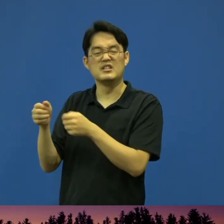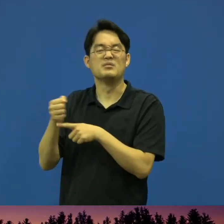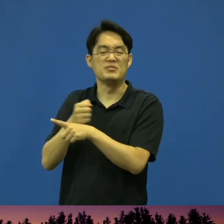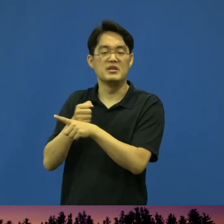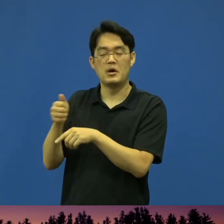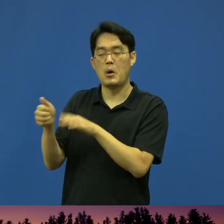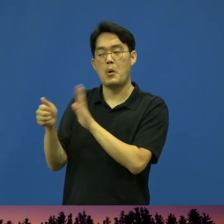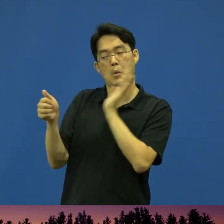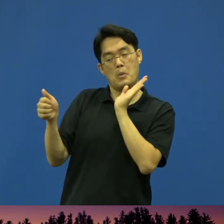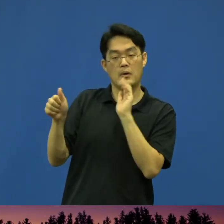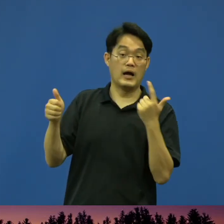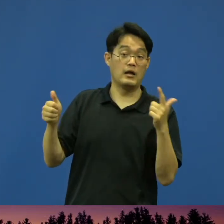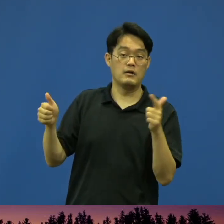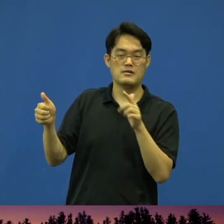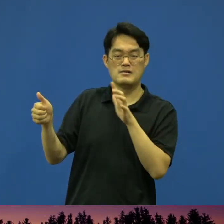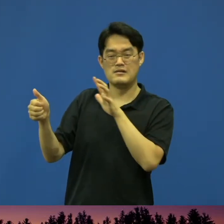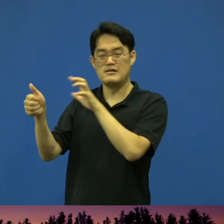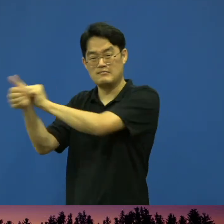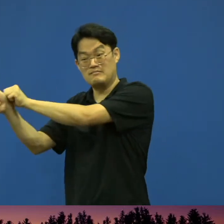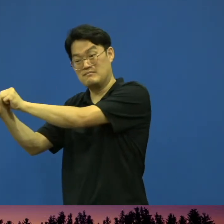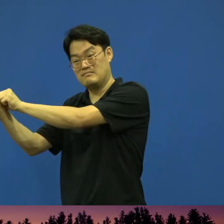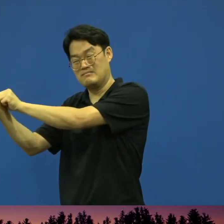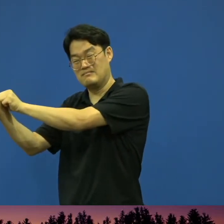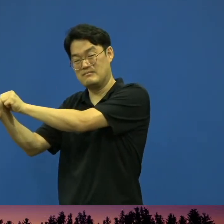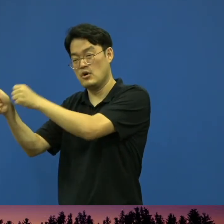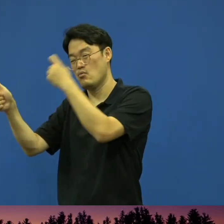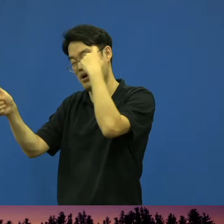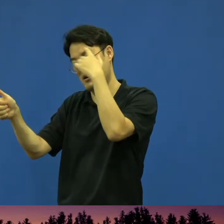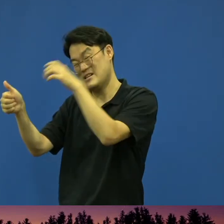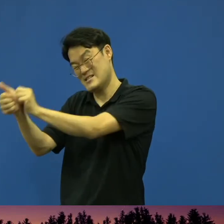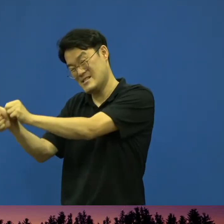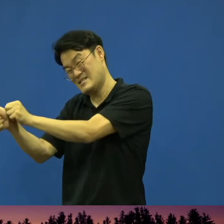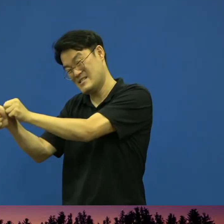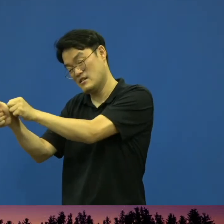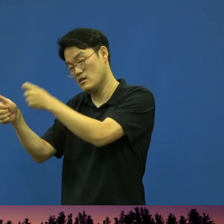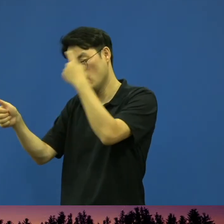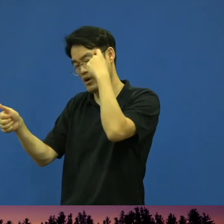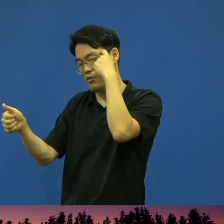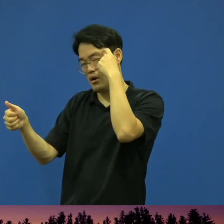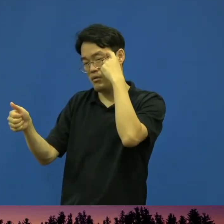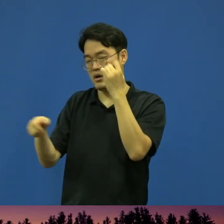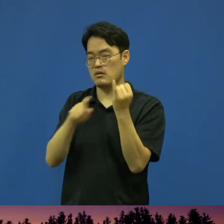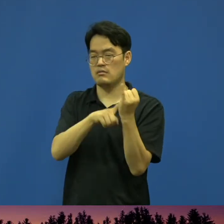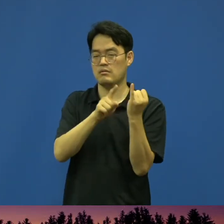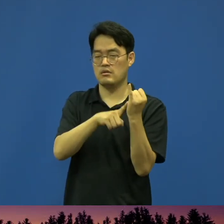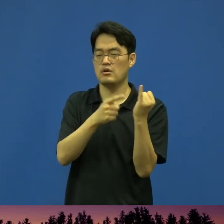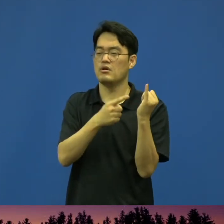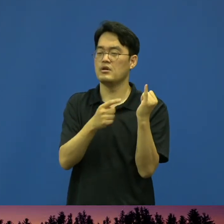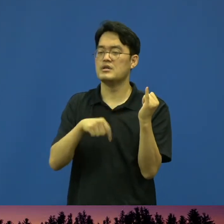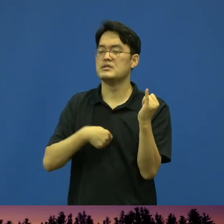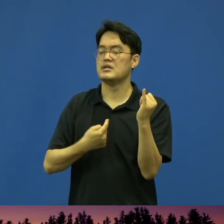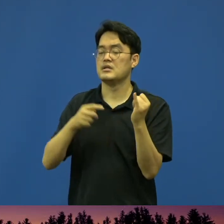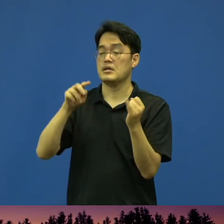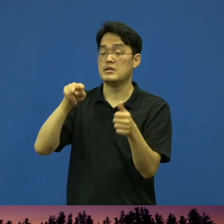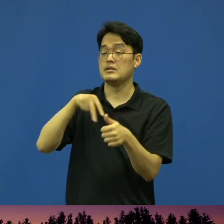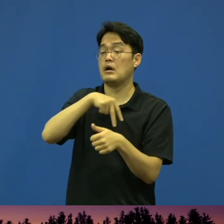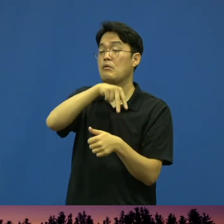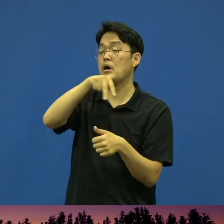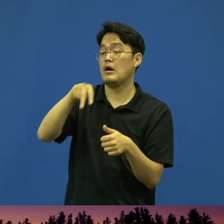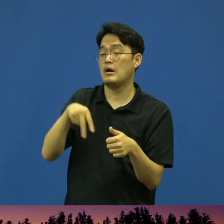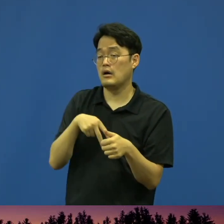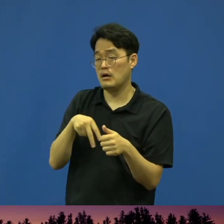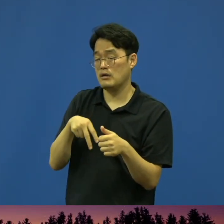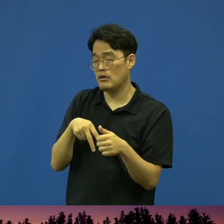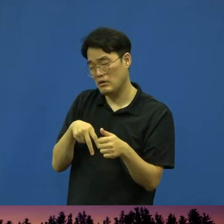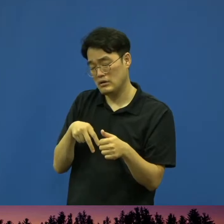것이 아니라 움켜잡았습니다. 왜 움켜잡았습니까? 혈류병 여인은 자신의 상황이 답이 아니라